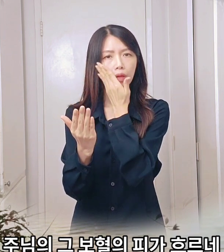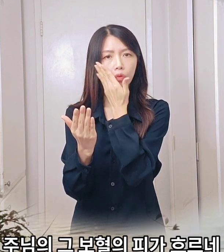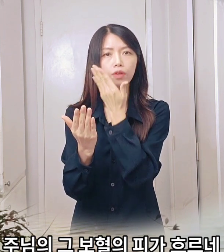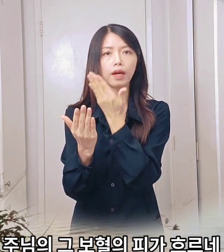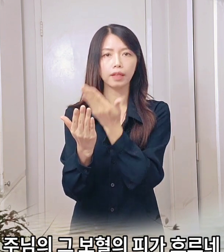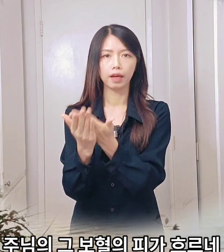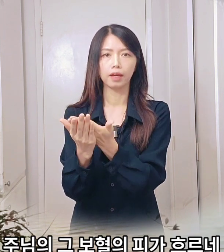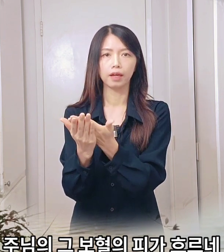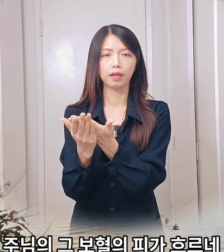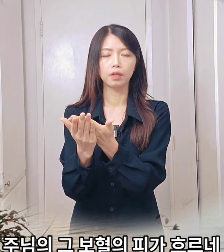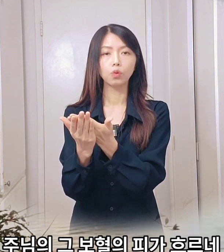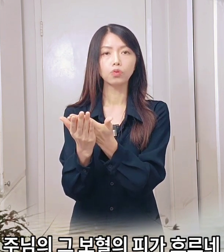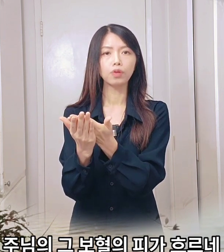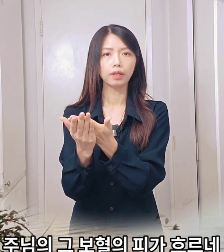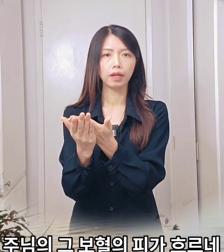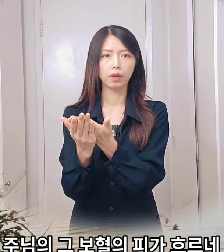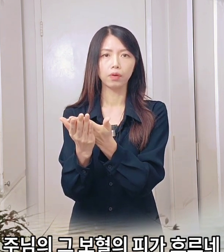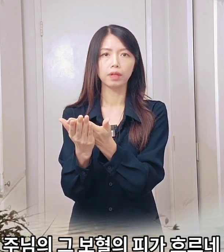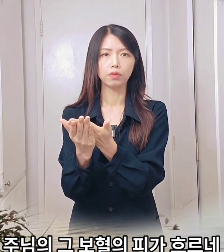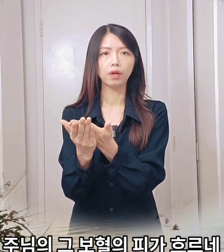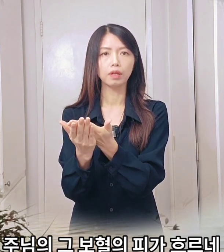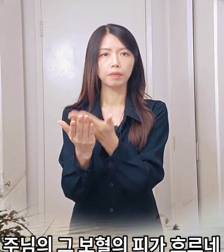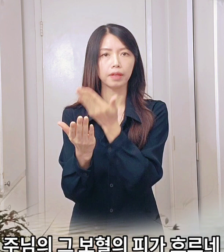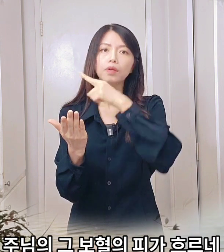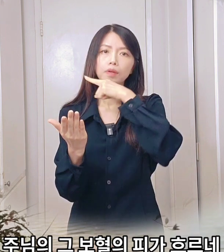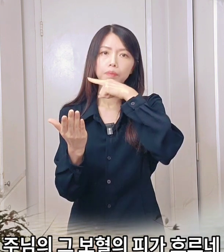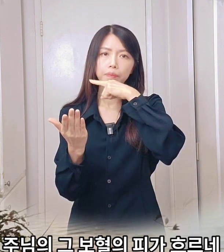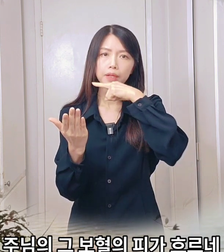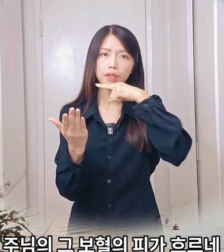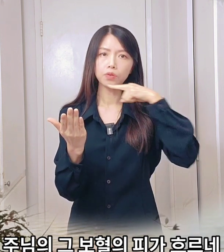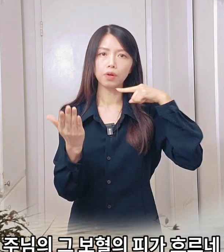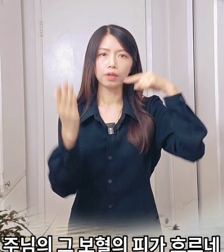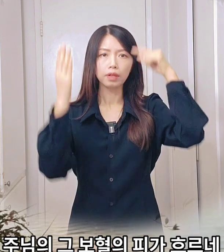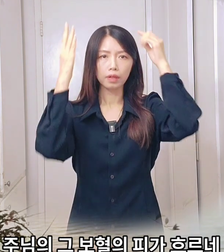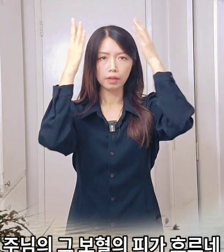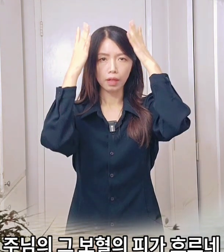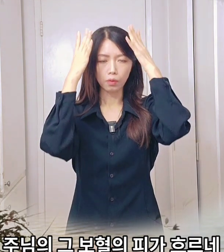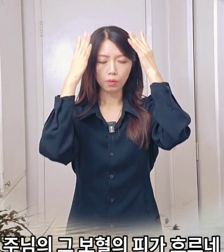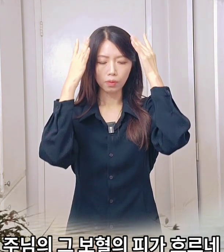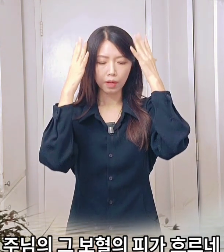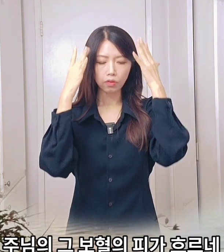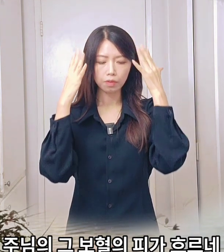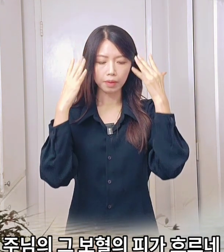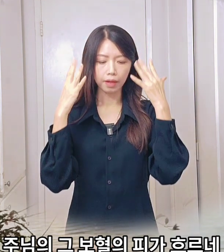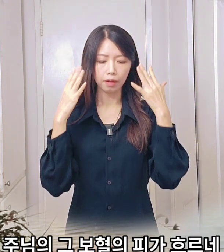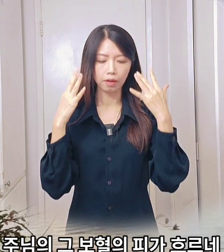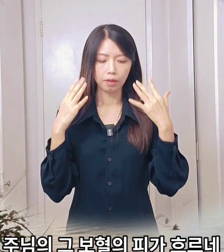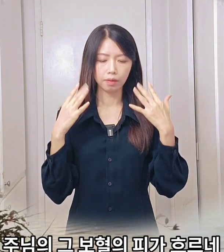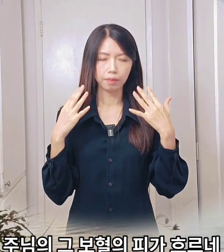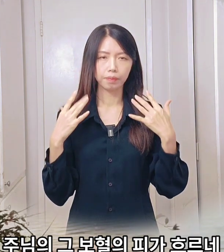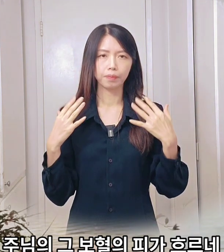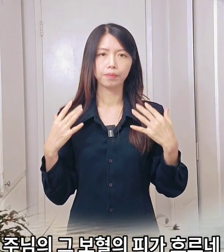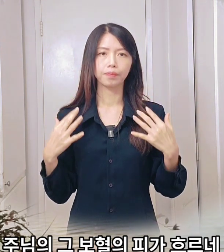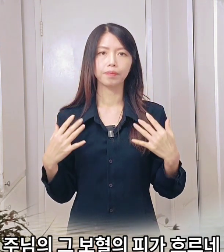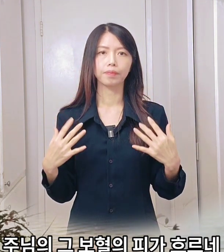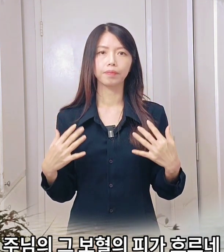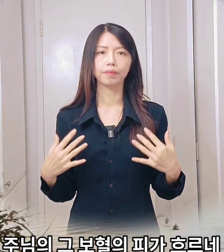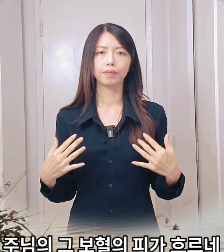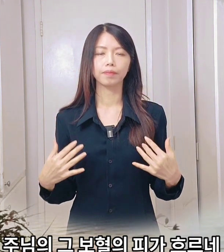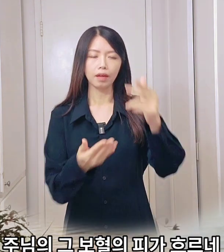올려놓으시면 귀하다, 소중하다라고 하는 수어가 됩니다. 피 수어를 그대로 해주시면 돼요.